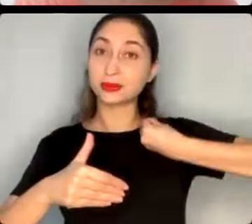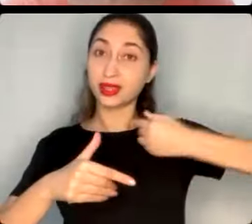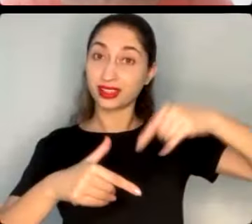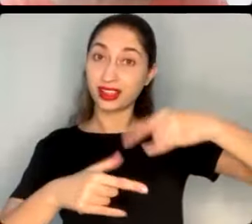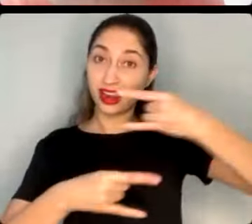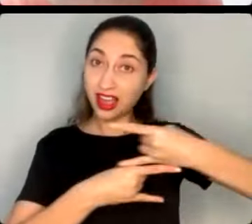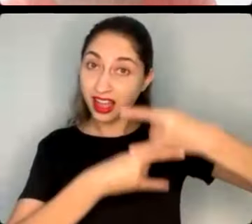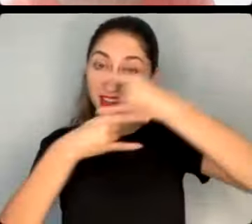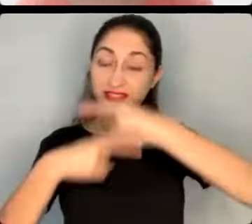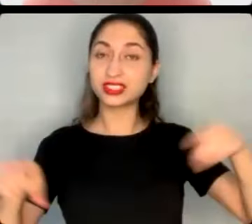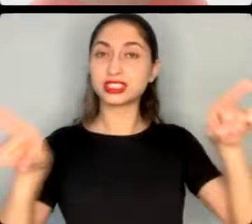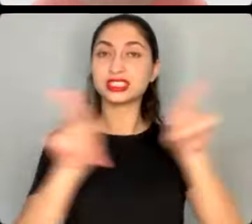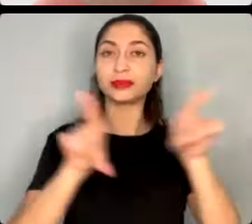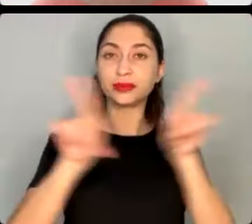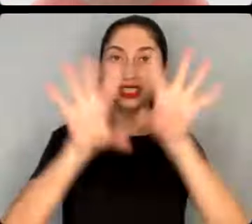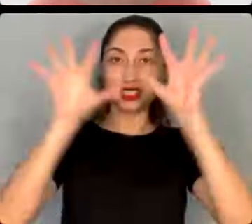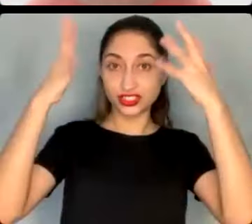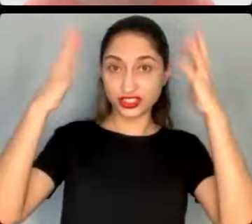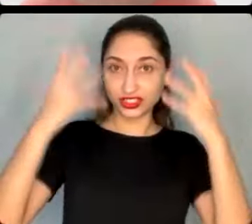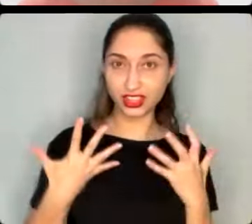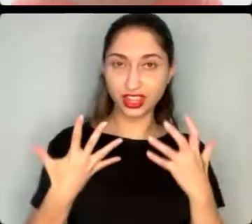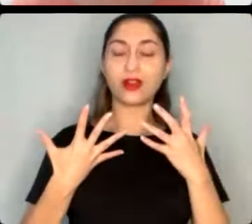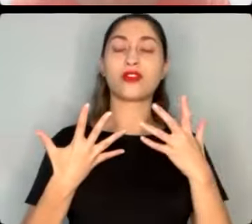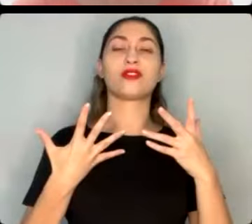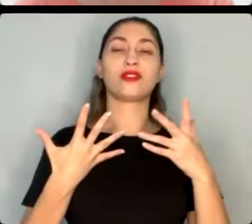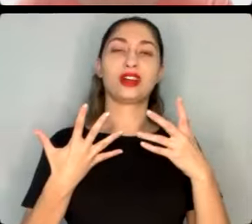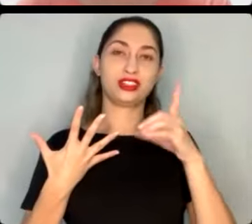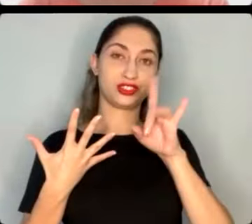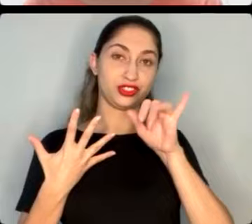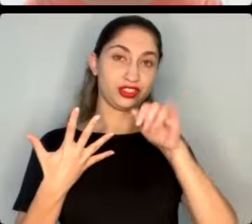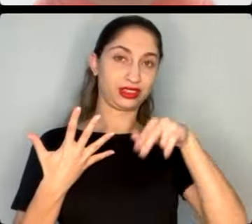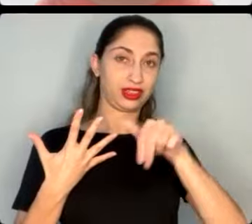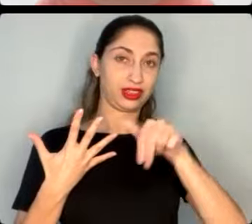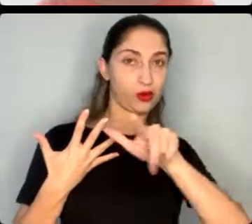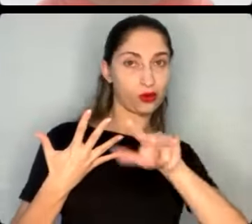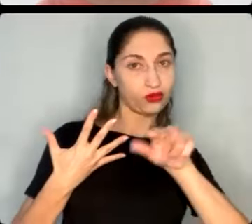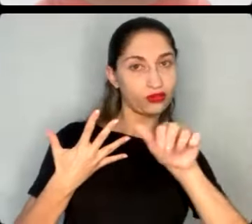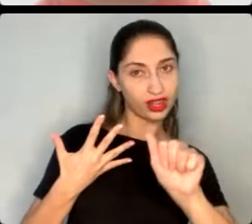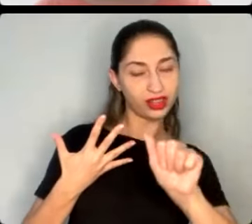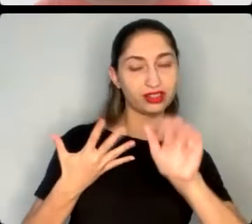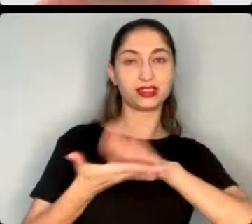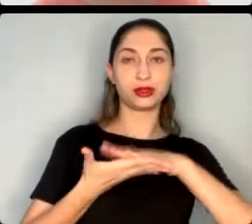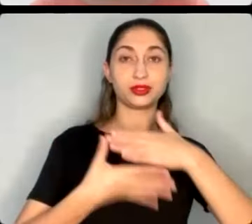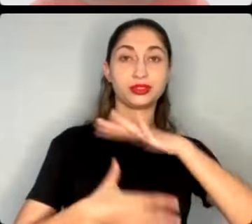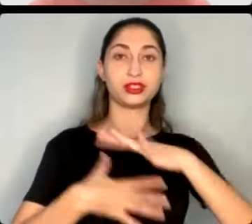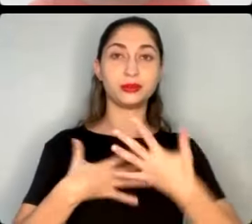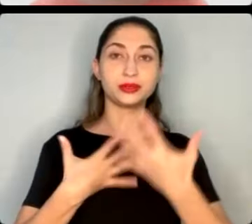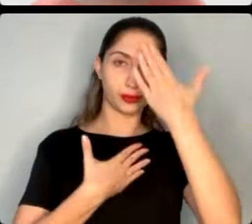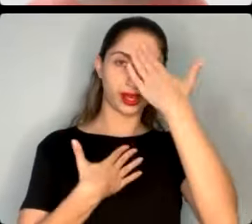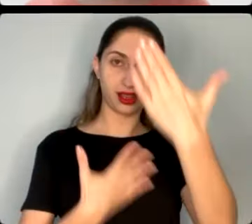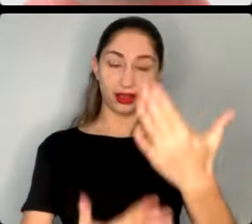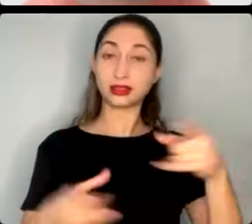também a Dinalva, que está nos acompanhando. E eu espero, então, vocês lá